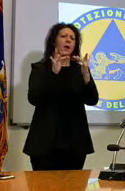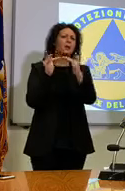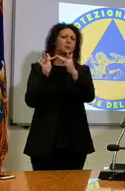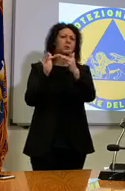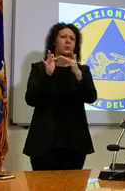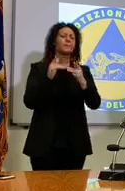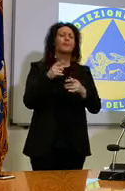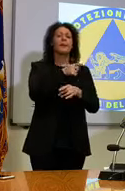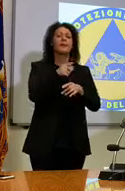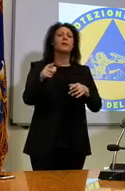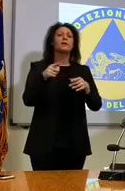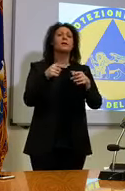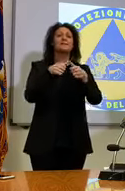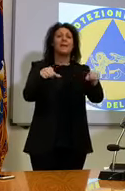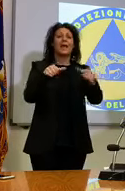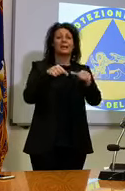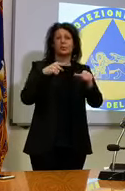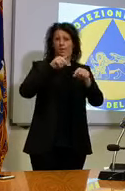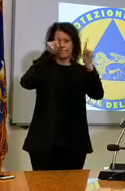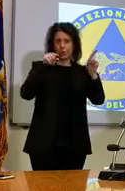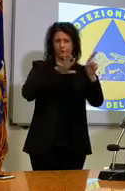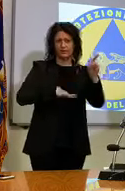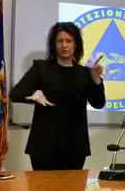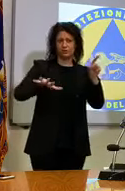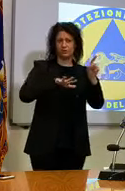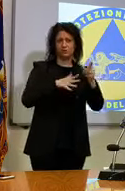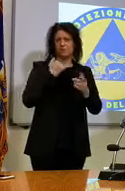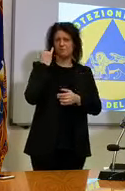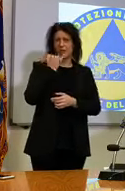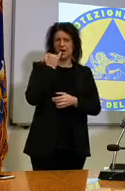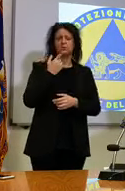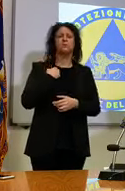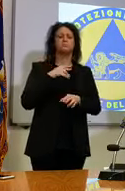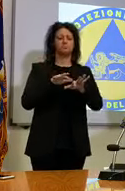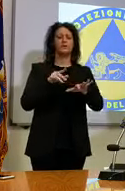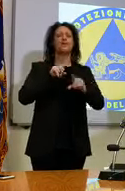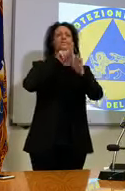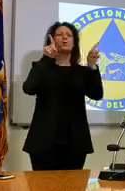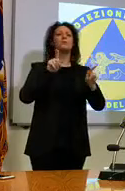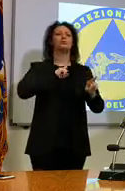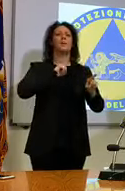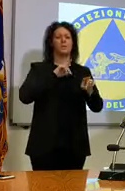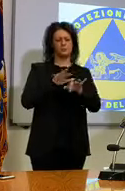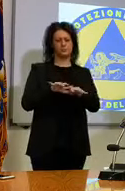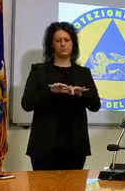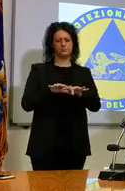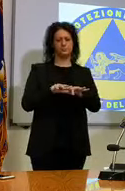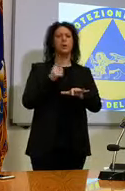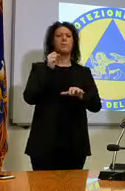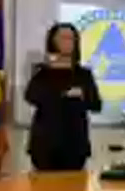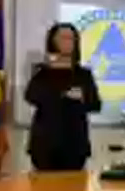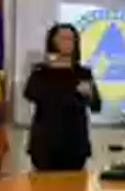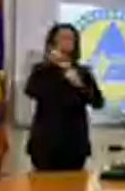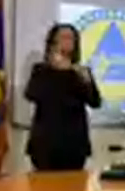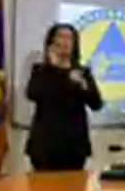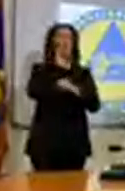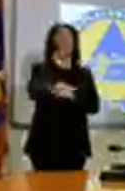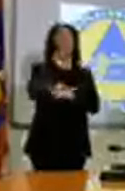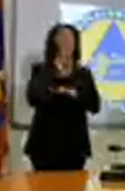sedi provinciali, quindi è facile, uno digita la propria provincia e fare sicuramente riferimento telefonico e